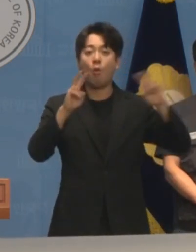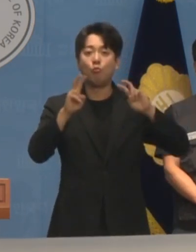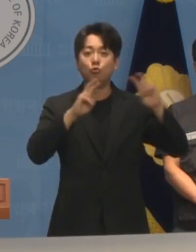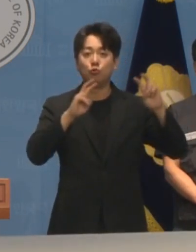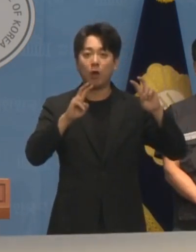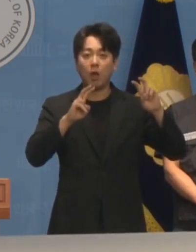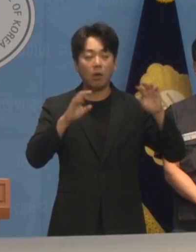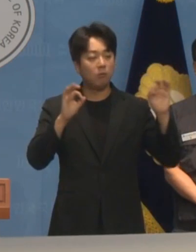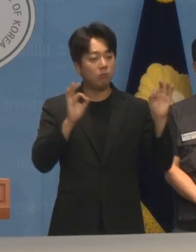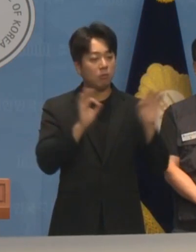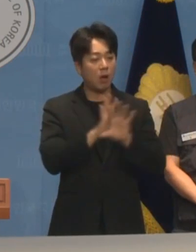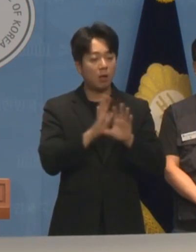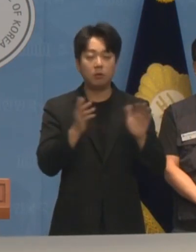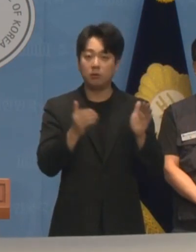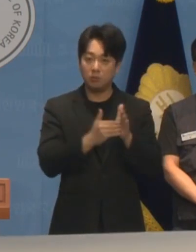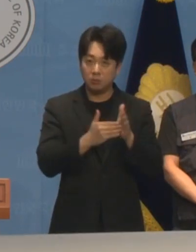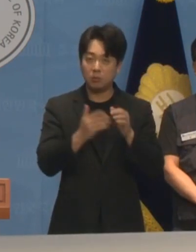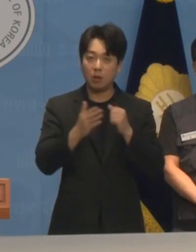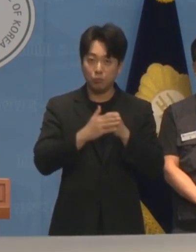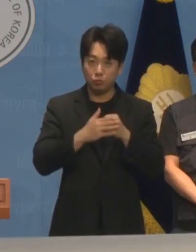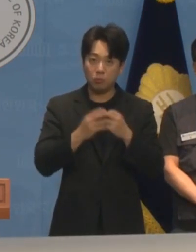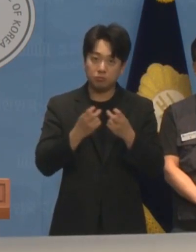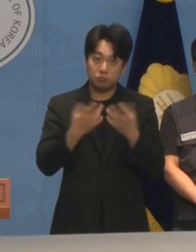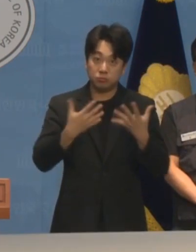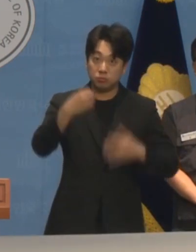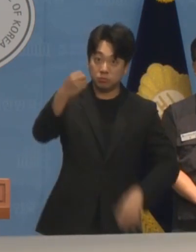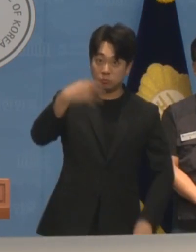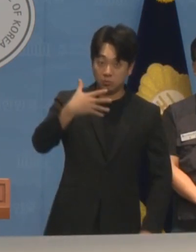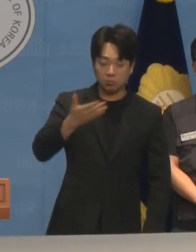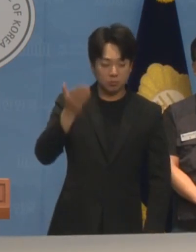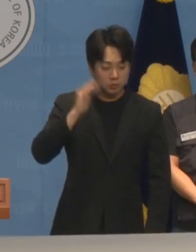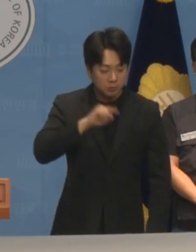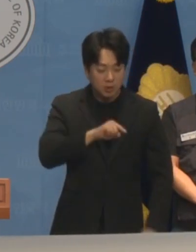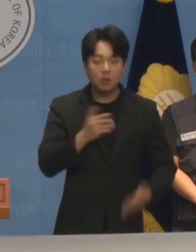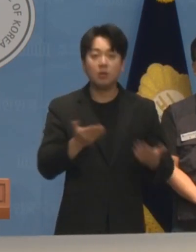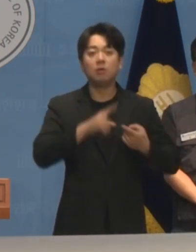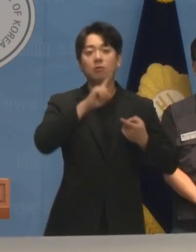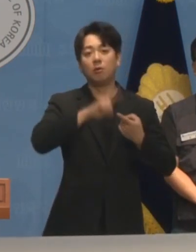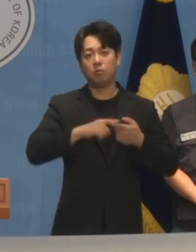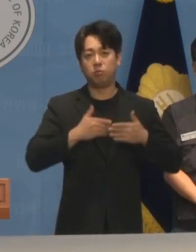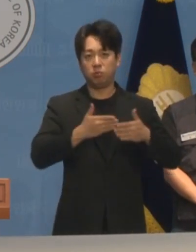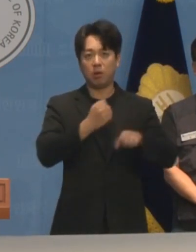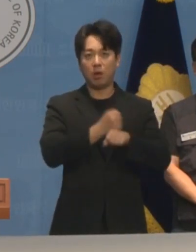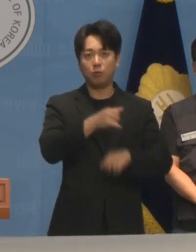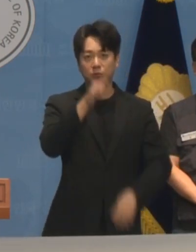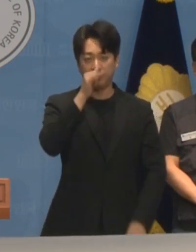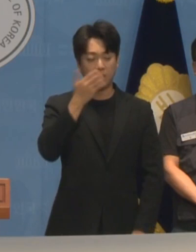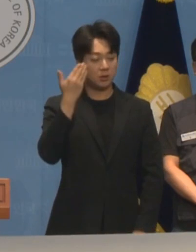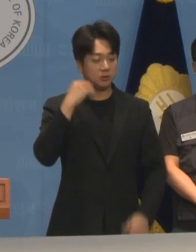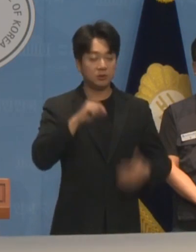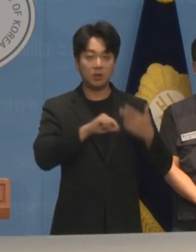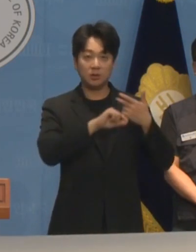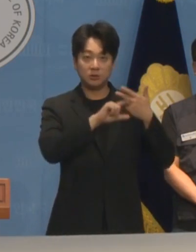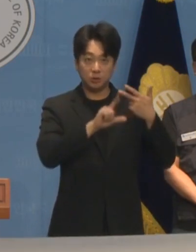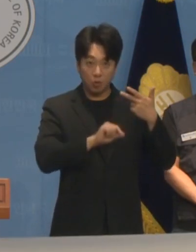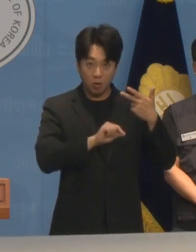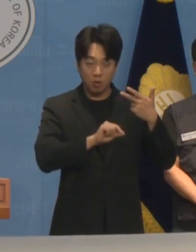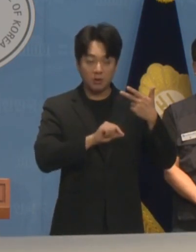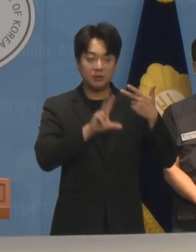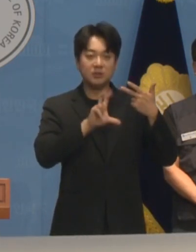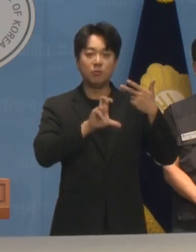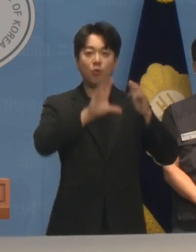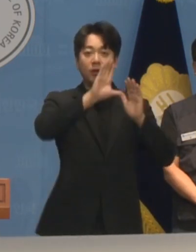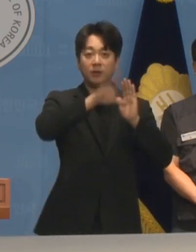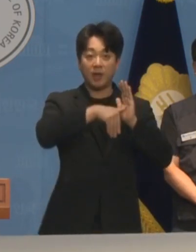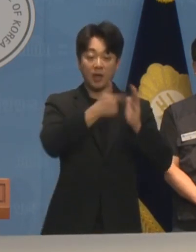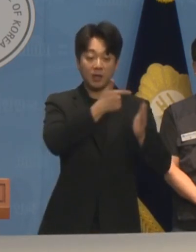아니라고 얘기합니다. 이수기업은 지난 5월 30일과 7월 25일 대법원에서 불법